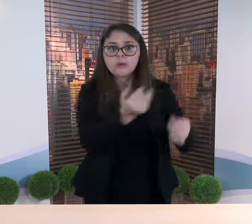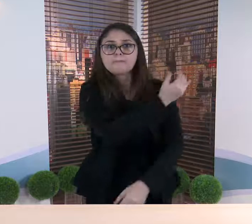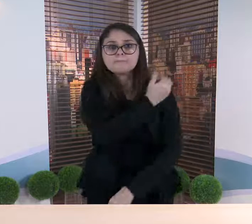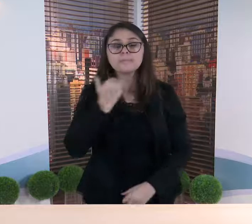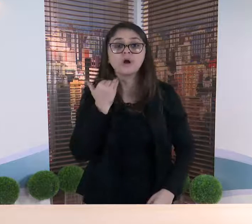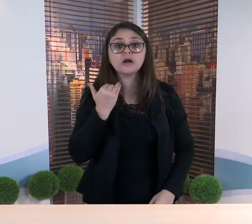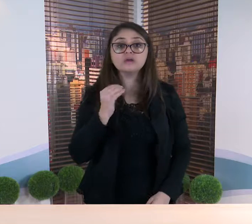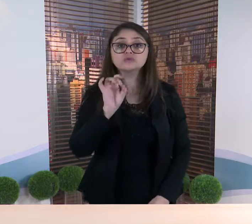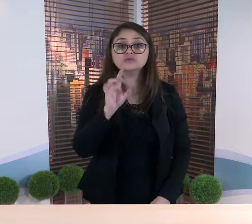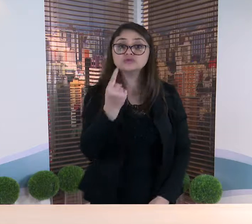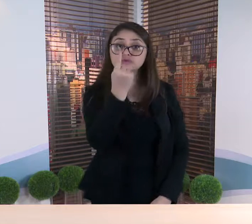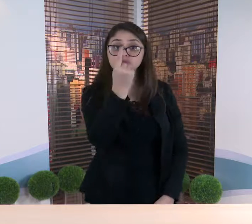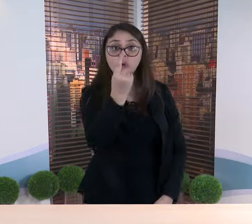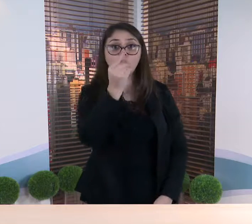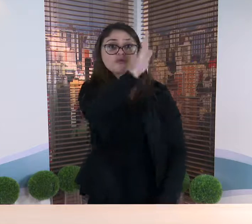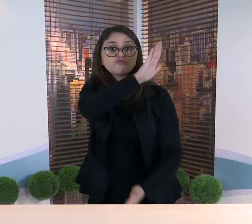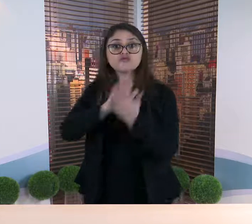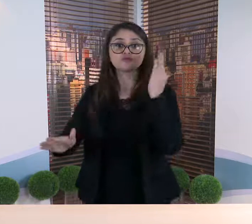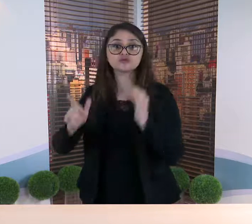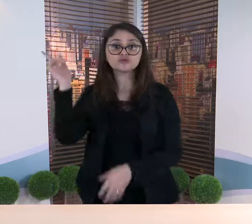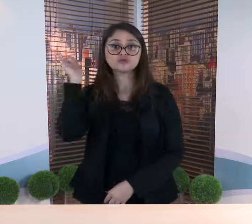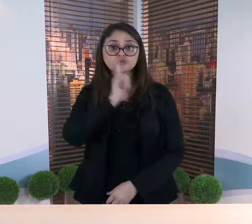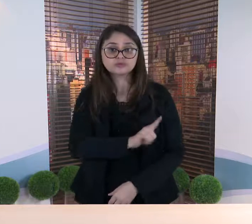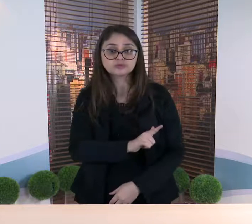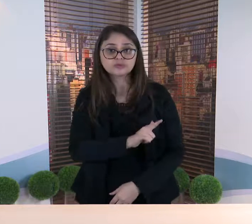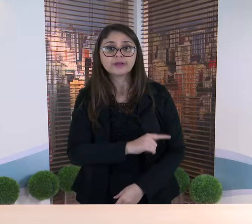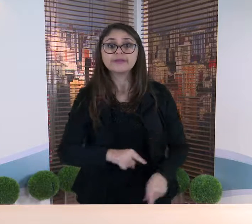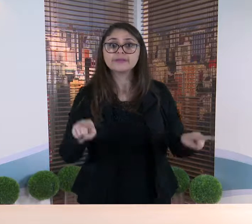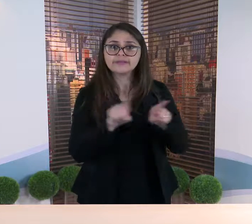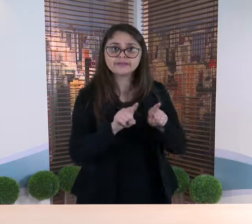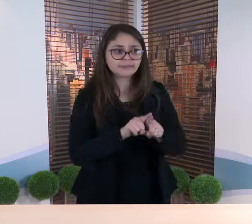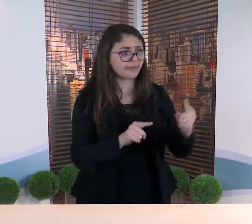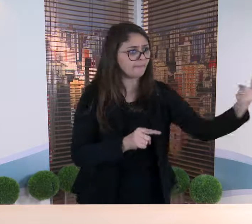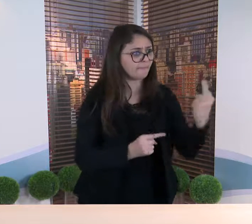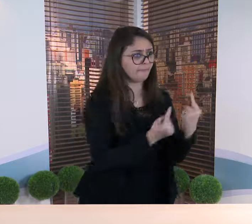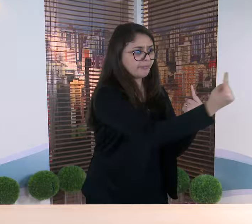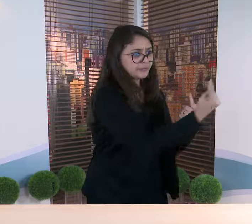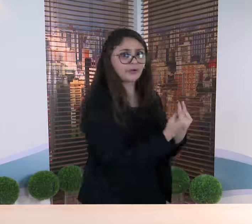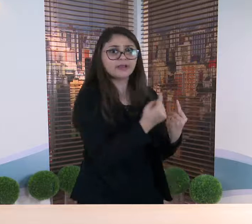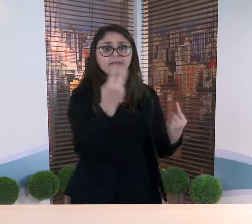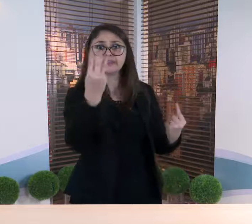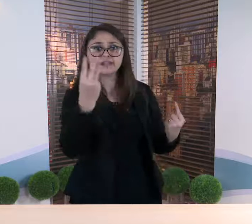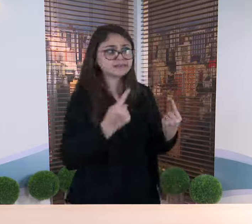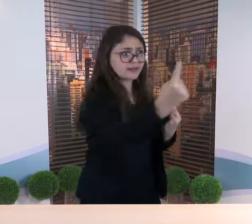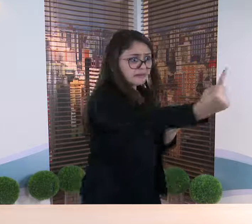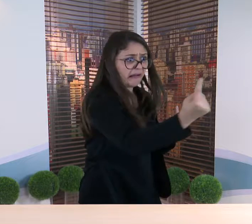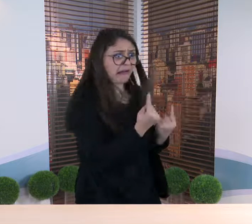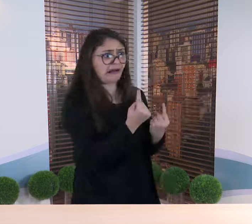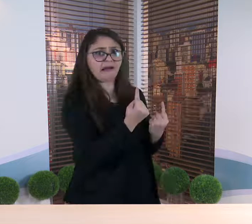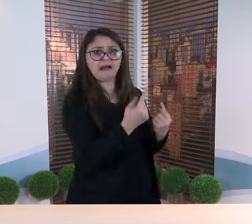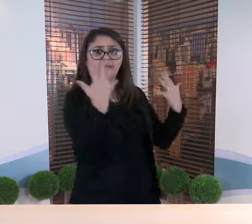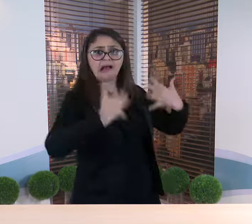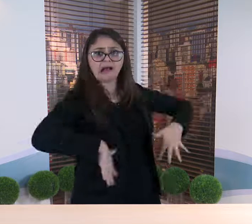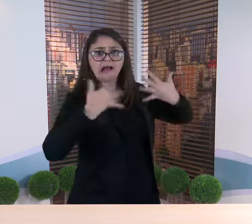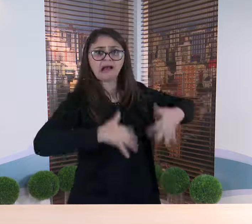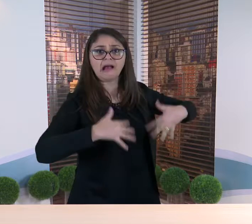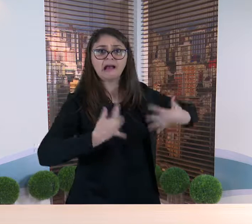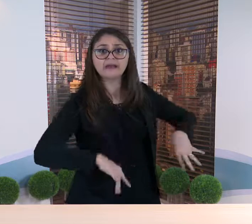tudo isso, chega um terceiro mensageiro da tragédia. Ele diz que os caldeus vieram em 3 bandos